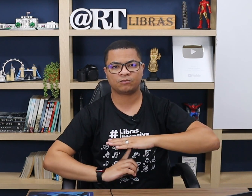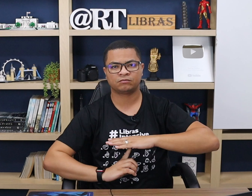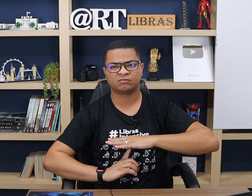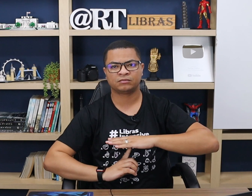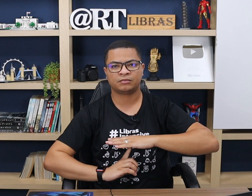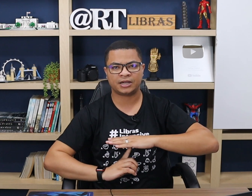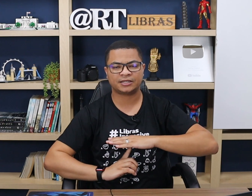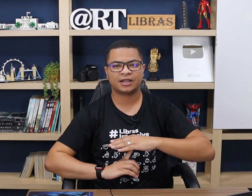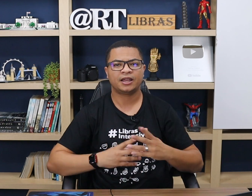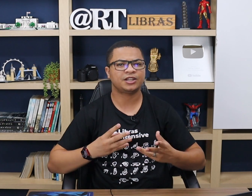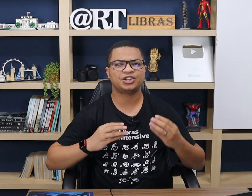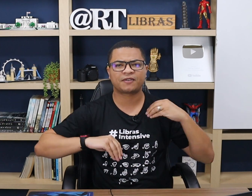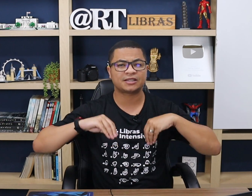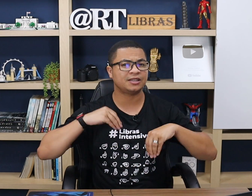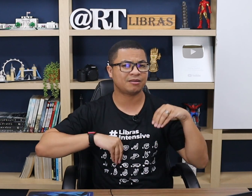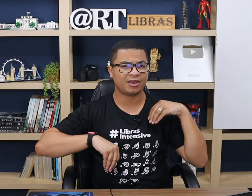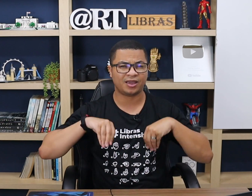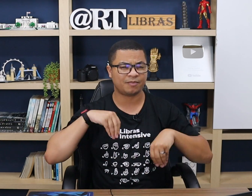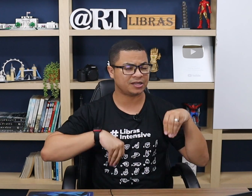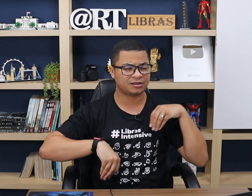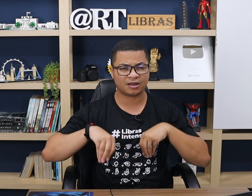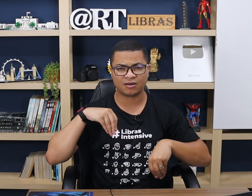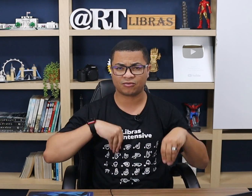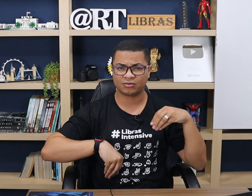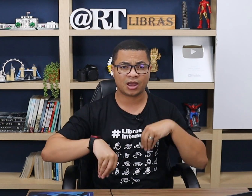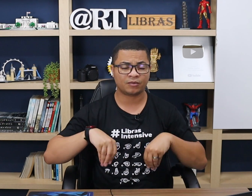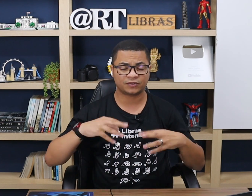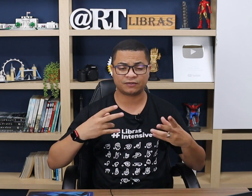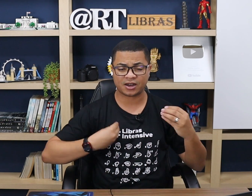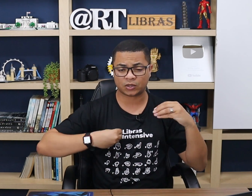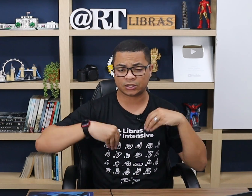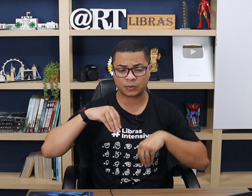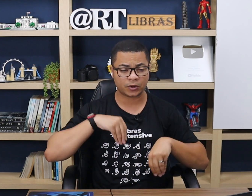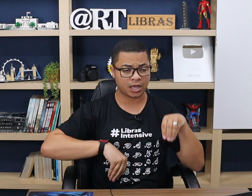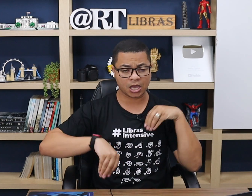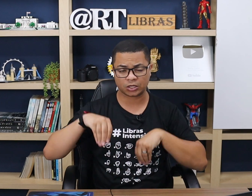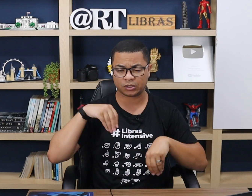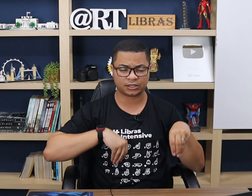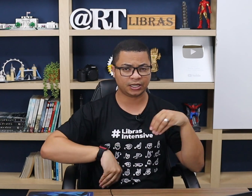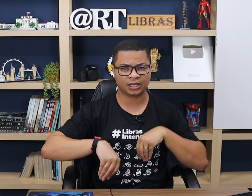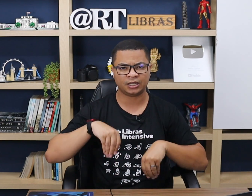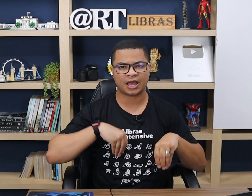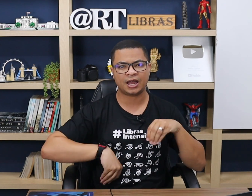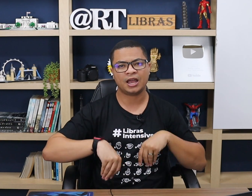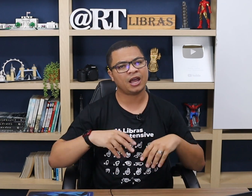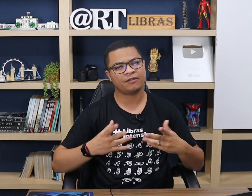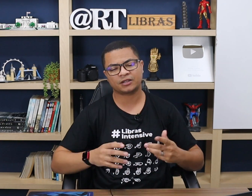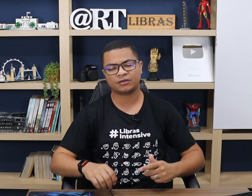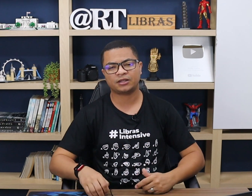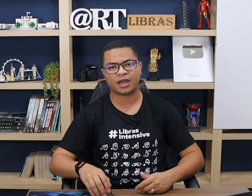Beleza tem gente que faz assim também depressão se fosse várias coisas por dentro assim tá aí fica a seu